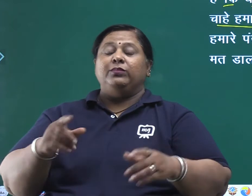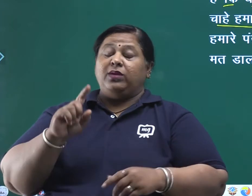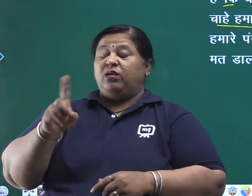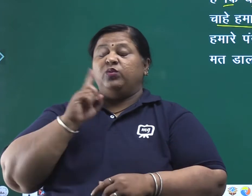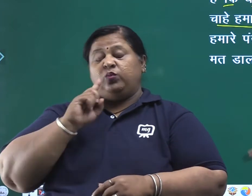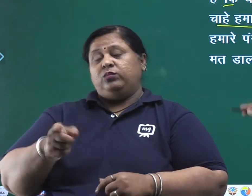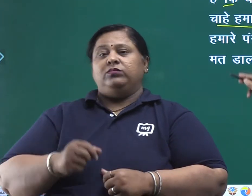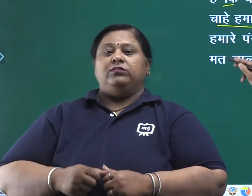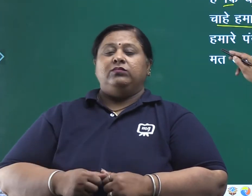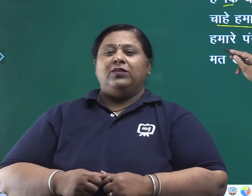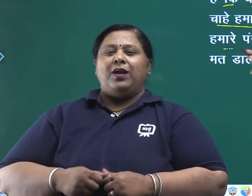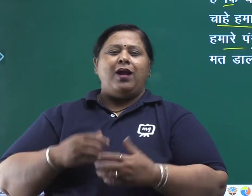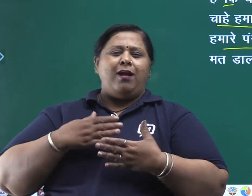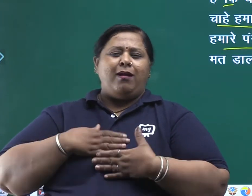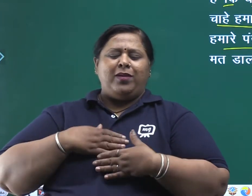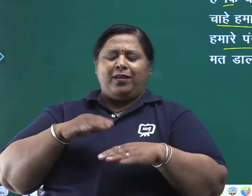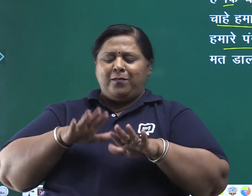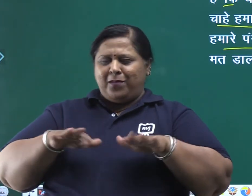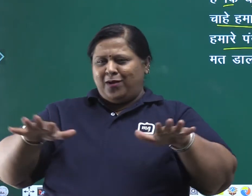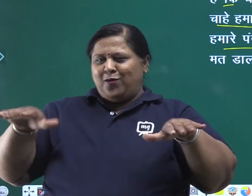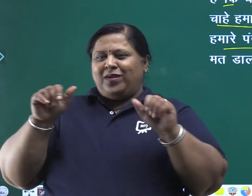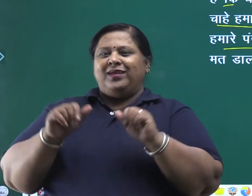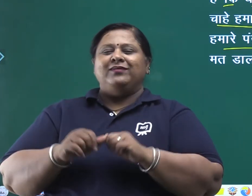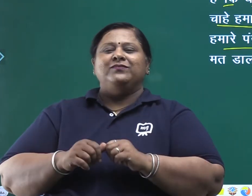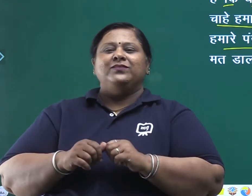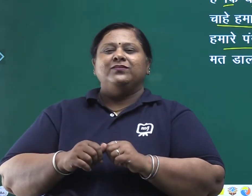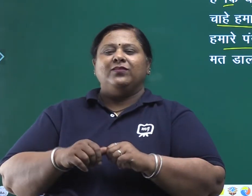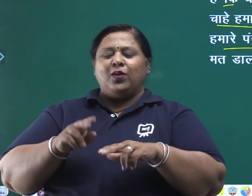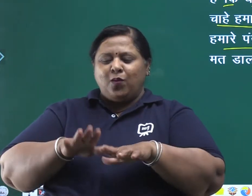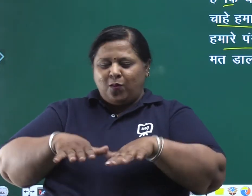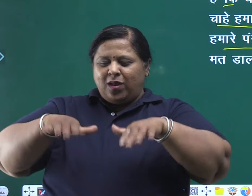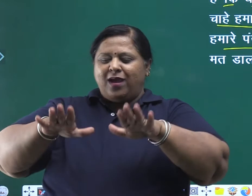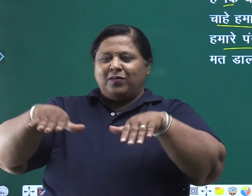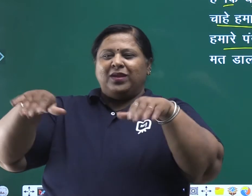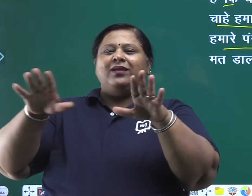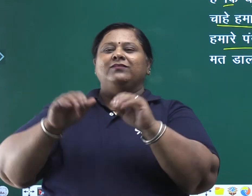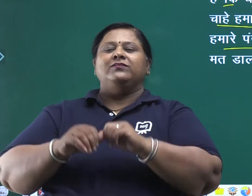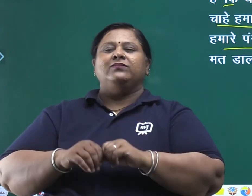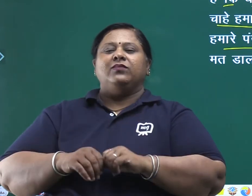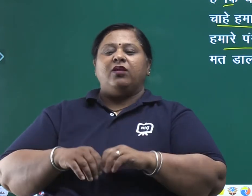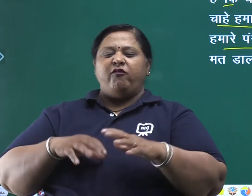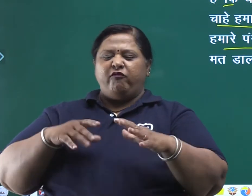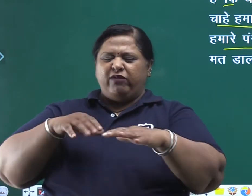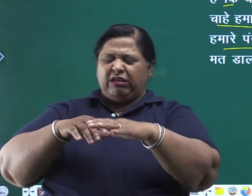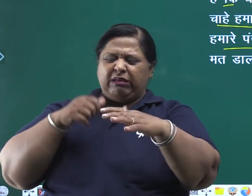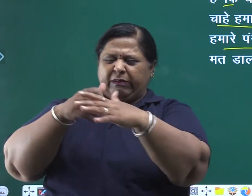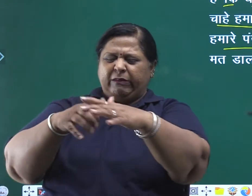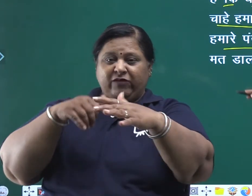परंतु हमारे पंखों की उड़ान में विघ्न